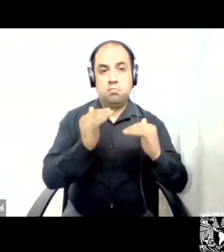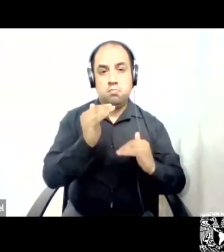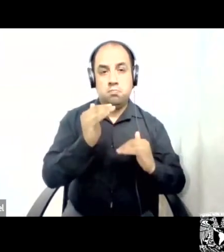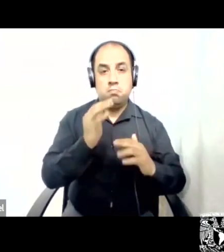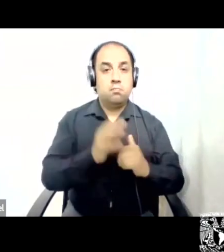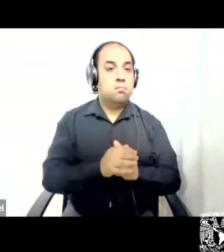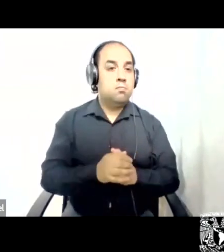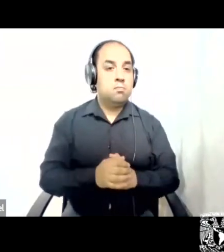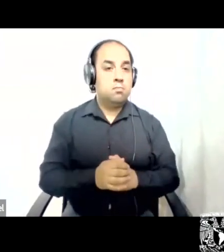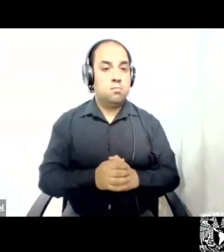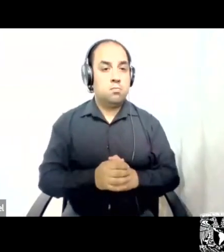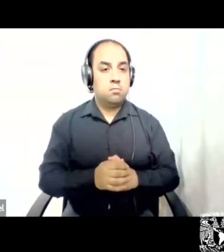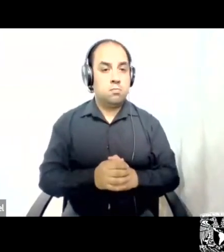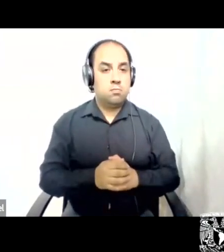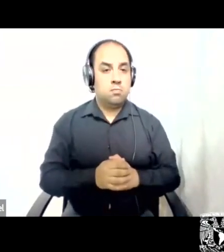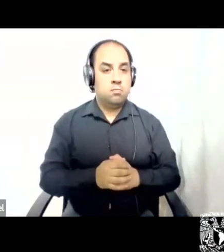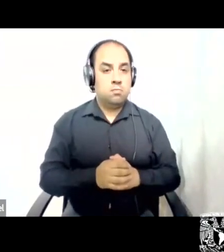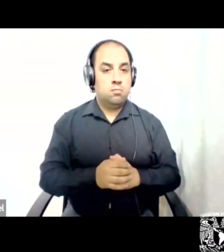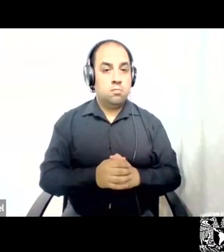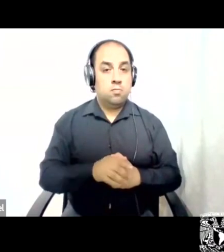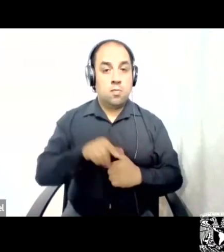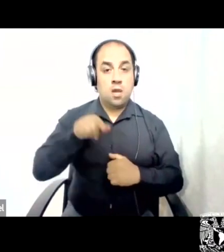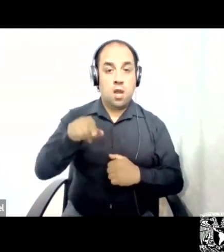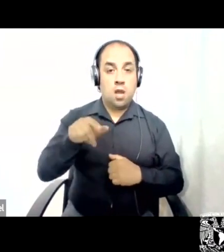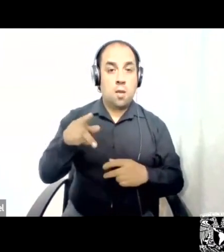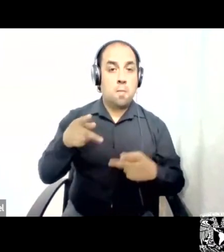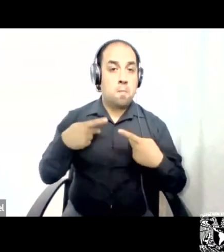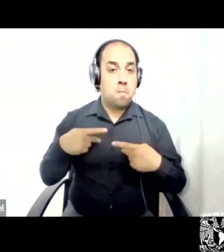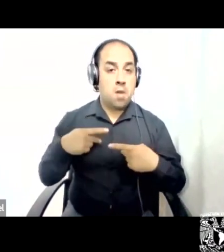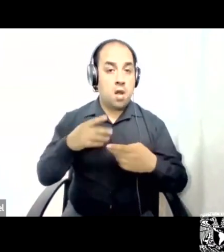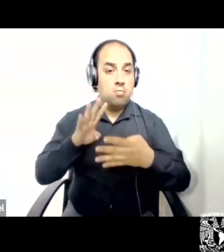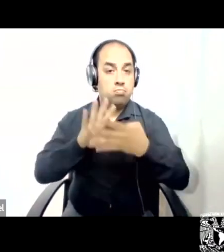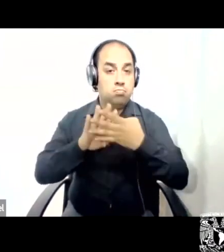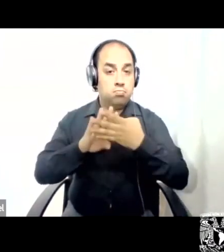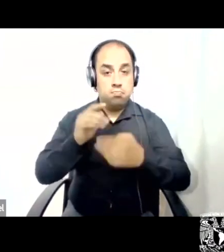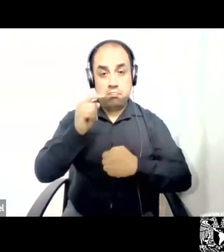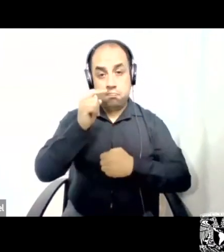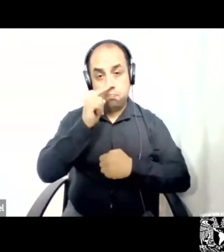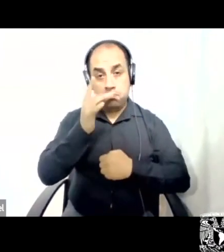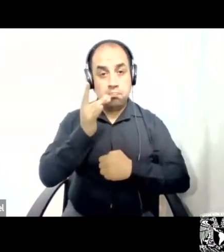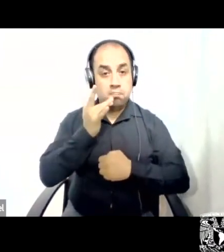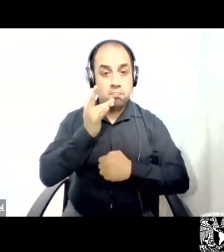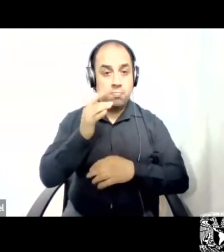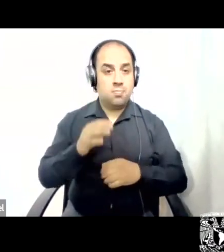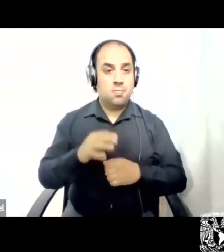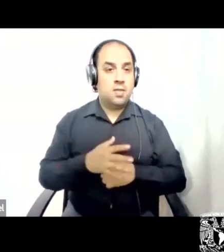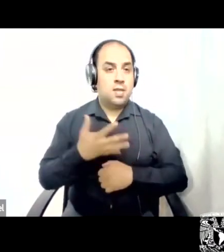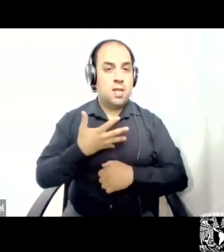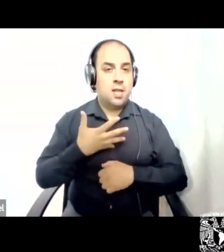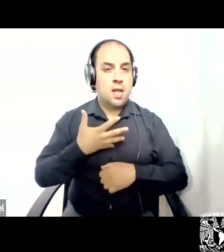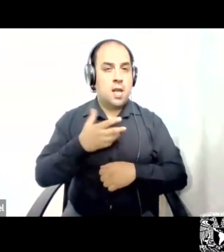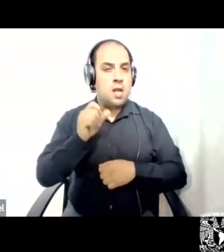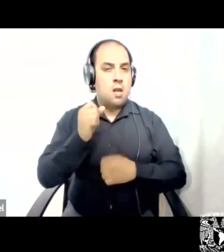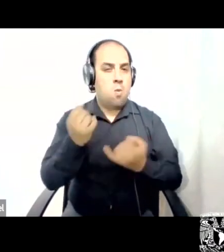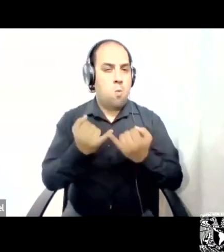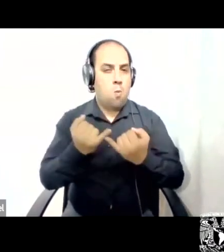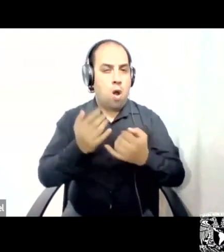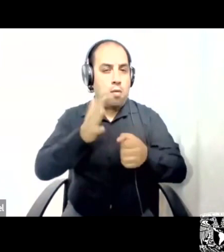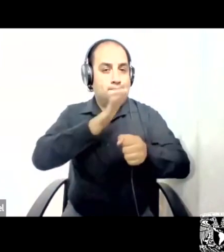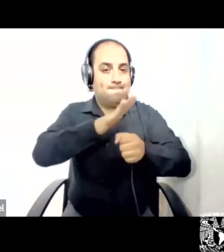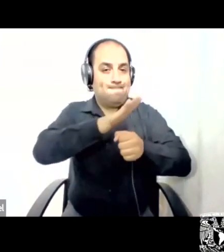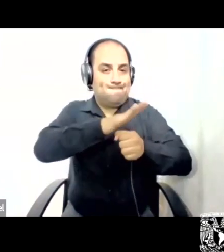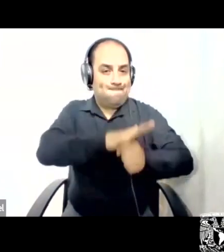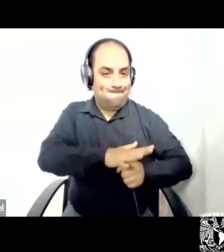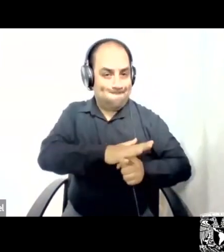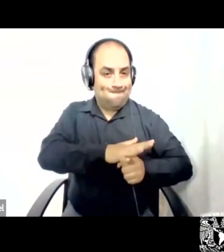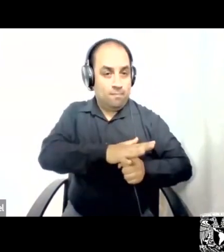Y digamos que el prisionero privilegiado se convertiría en un oprimido represor y es parte de